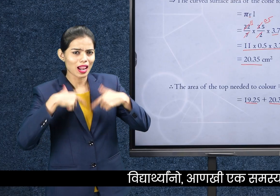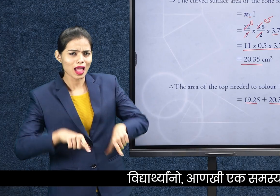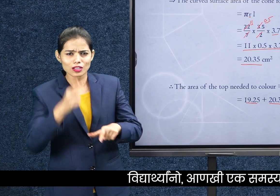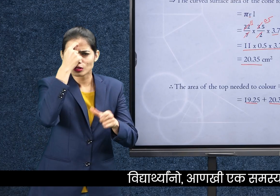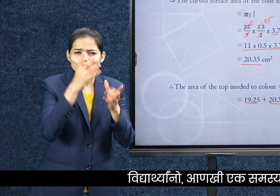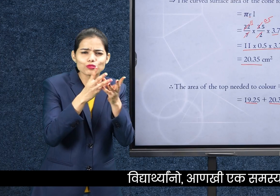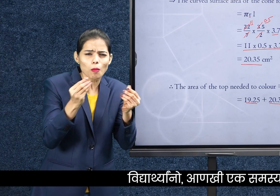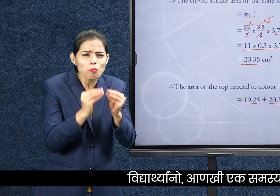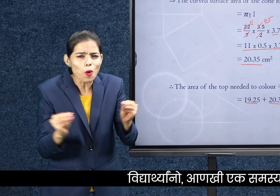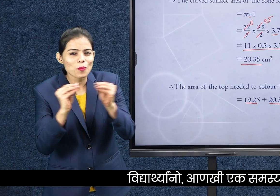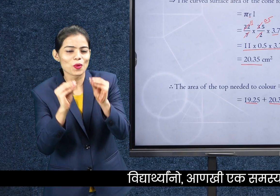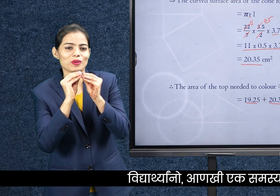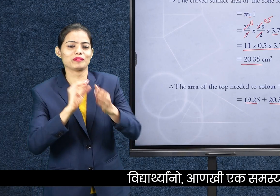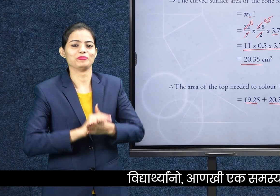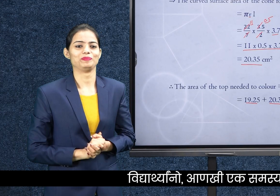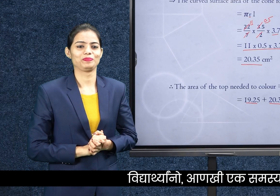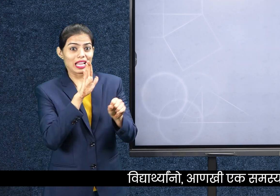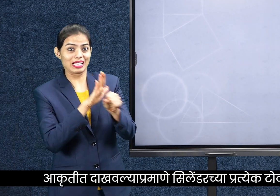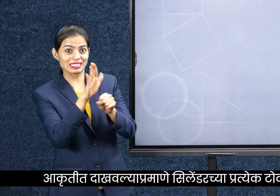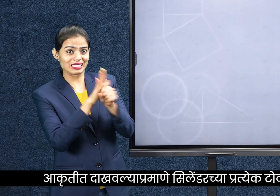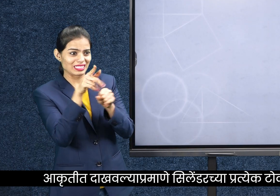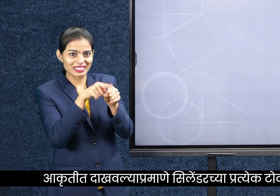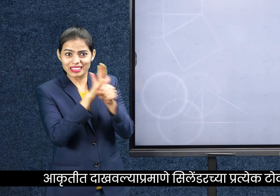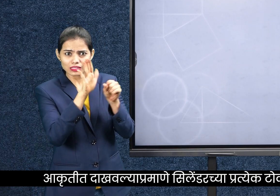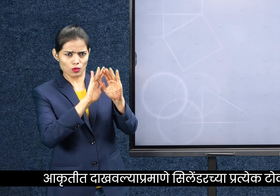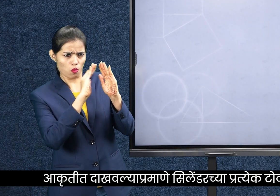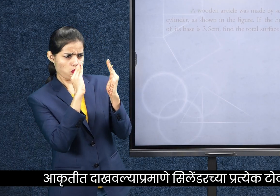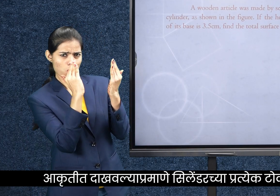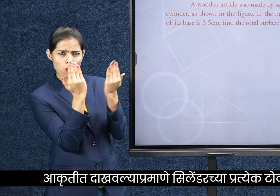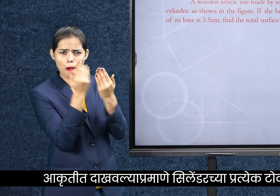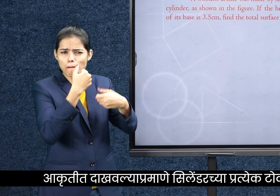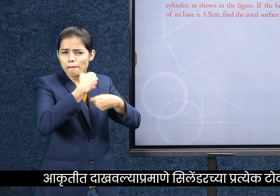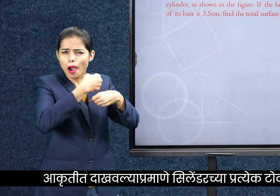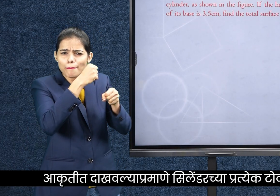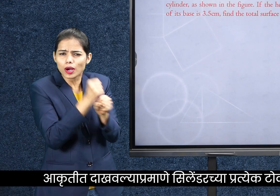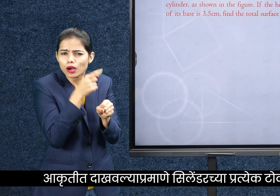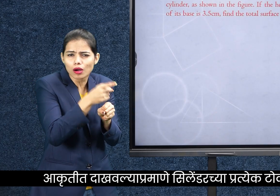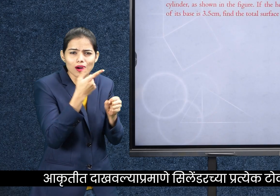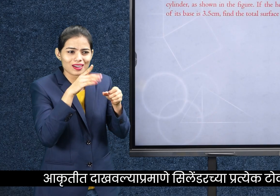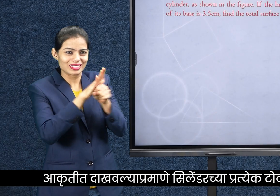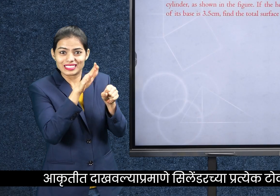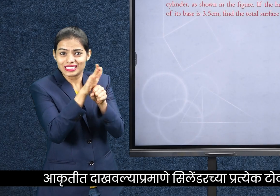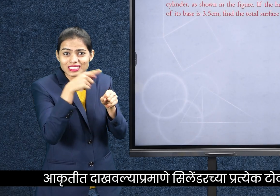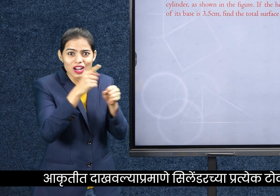विद्यार्थ्यांनो, आणखी एक समस्या सोडवूया. आकृतीत दाखवल्याप्रमाणे सिलेंडरच्या प्रत्येक टोकापासून एक गोलार्ध